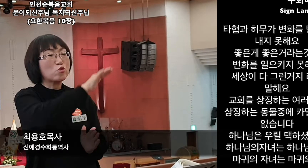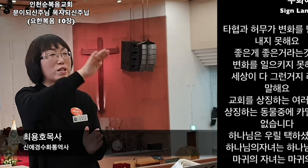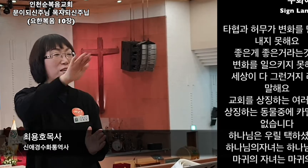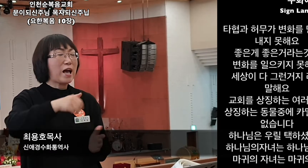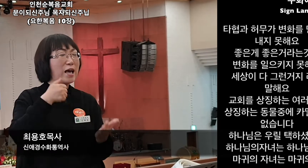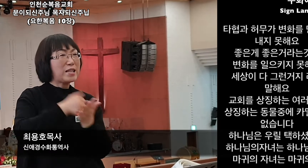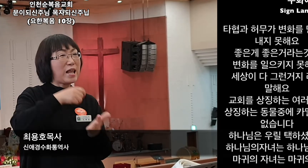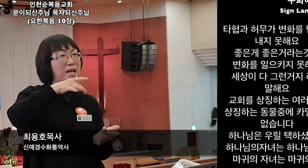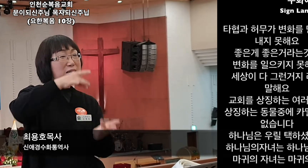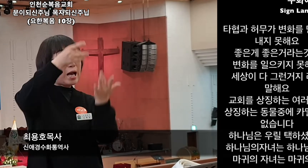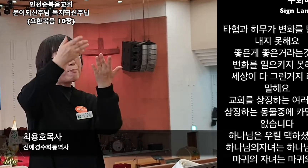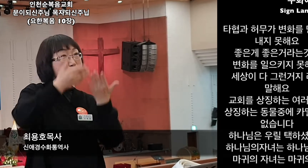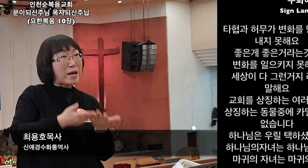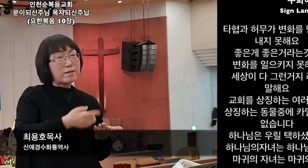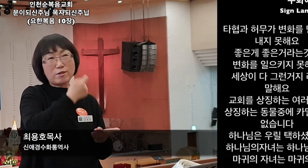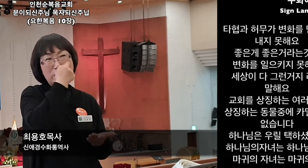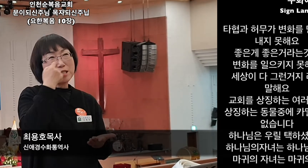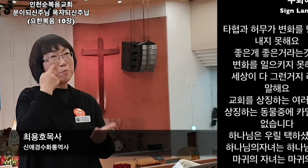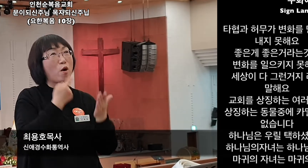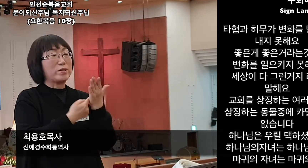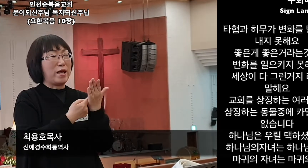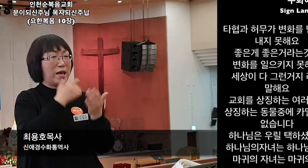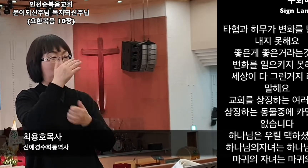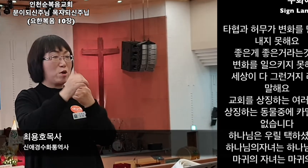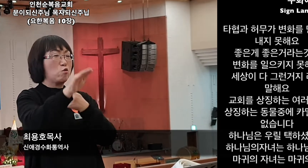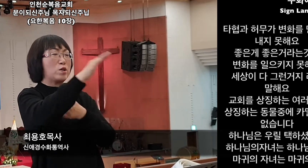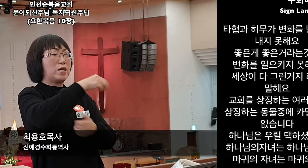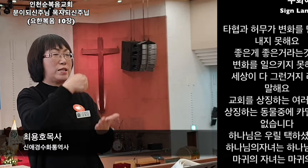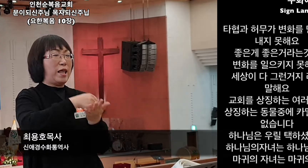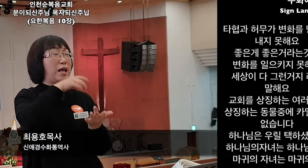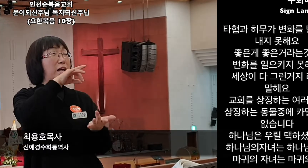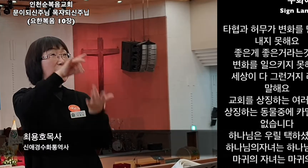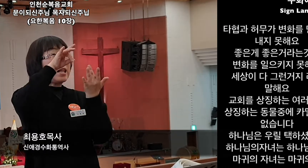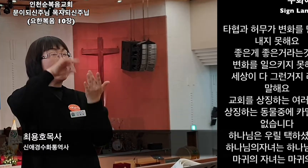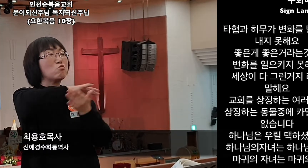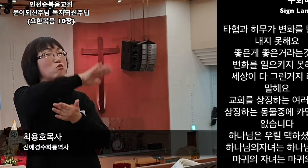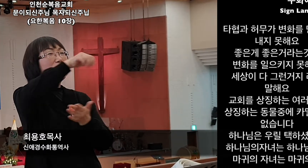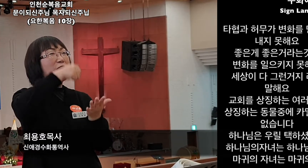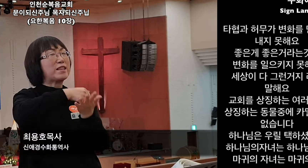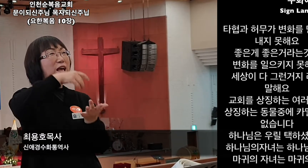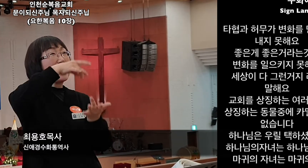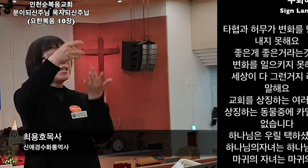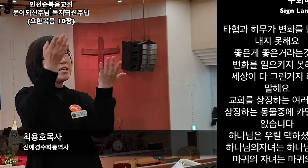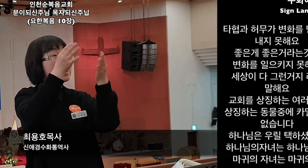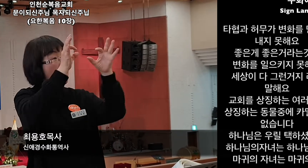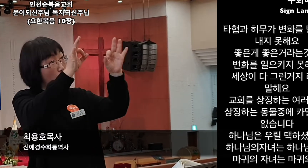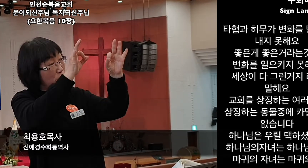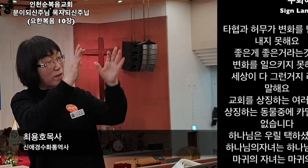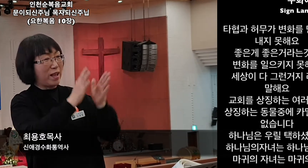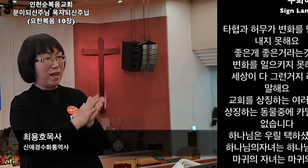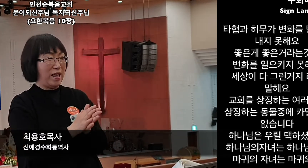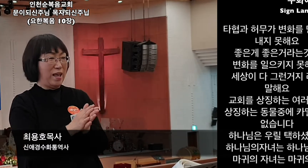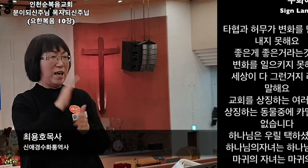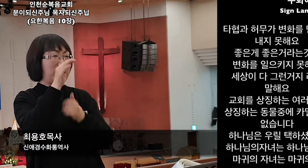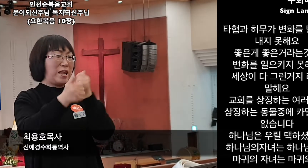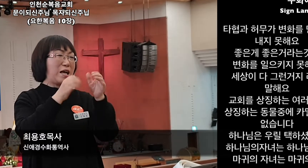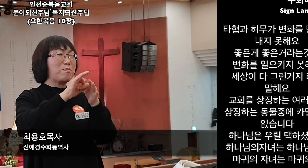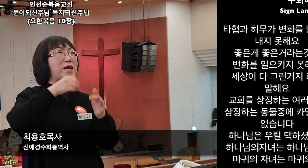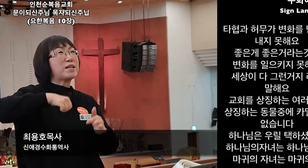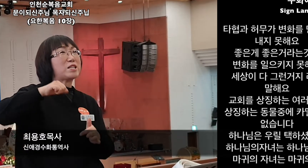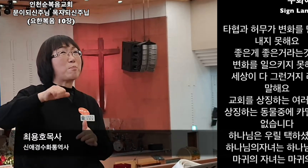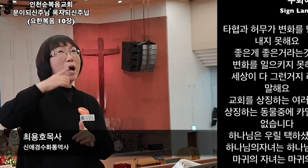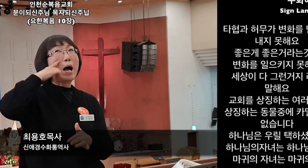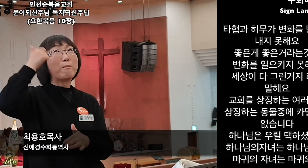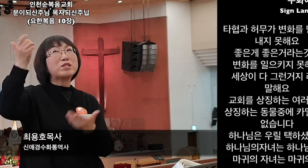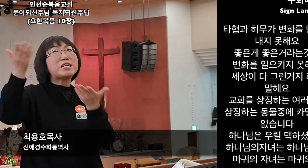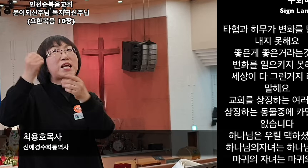우리가 택하는 일들로 증명돼요. 하나님 우리를 택하셨어요. 어떻게 알아요? 우리가 택하는 일들을 보면 돼요. 하나님의 자녀면